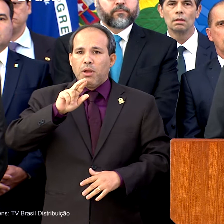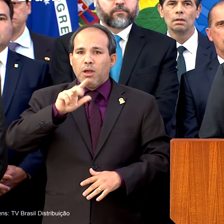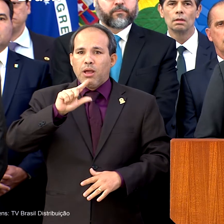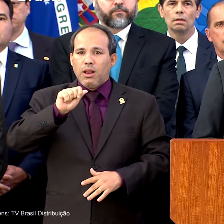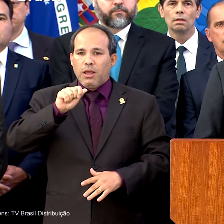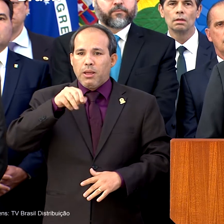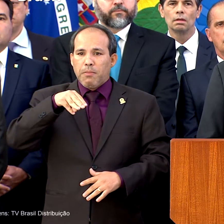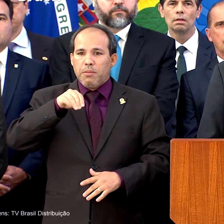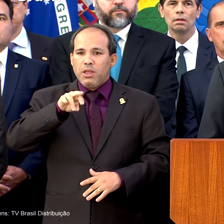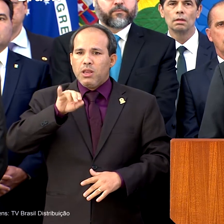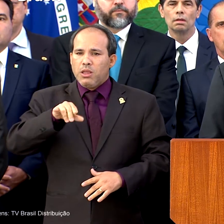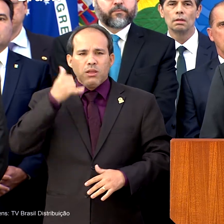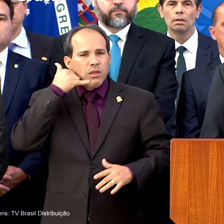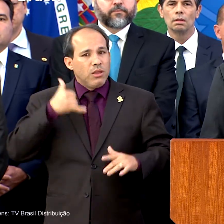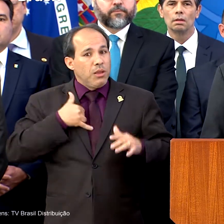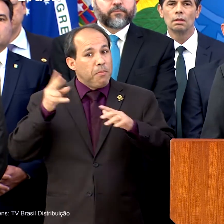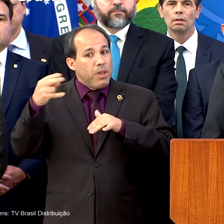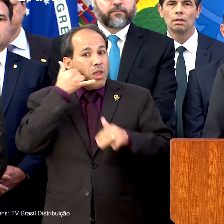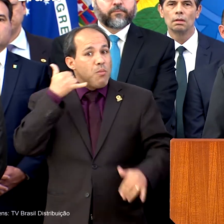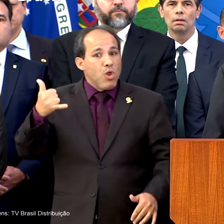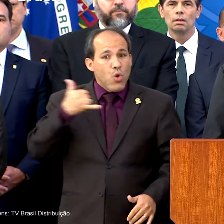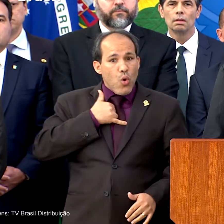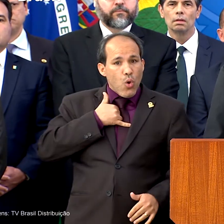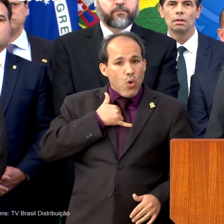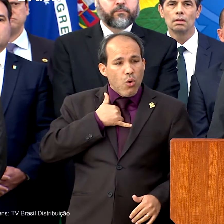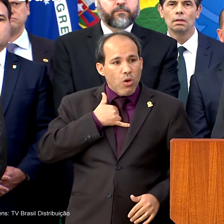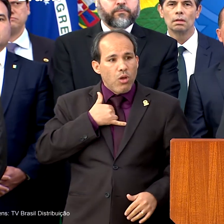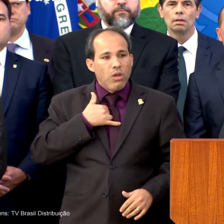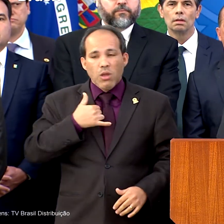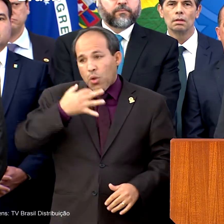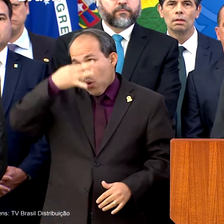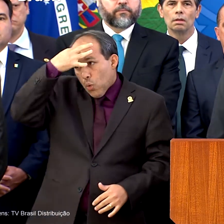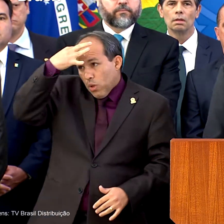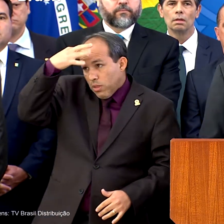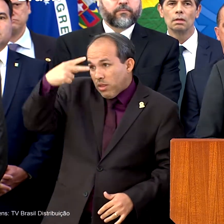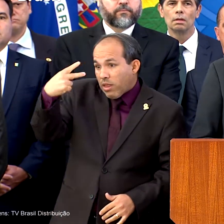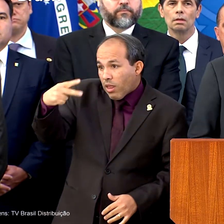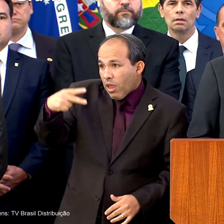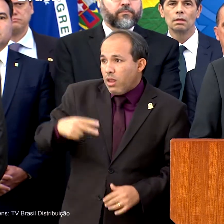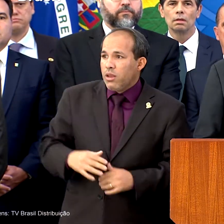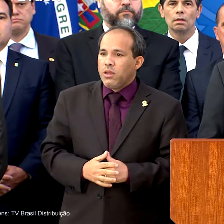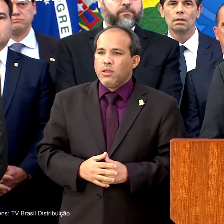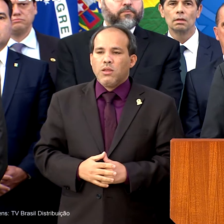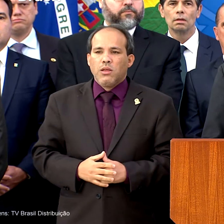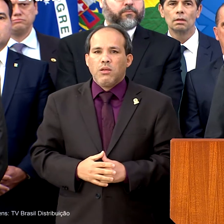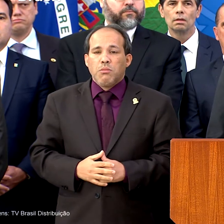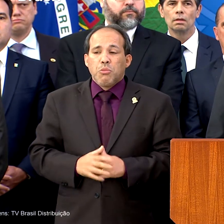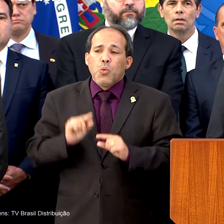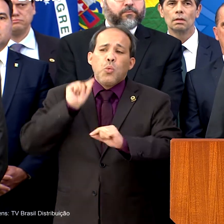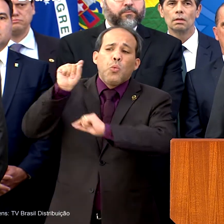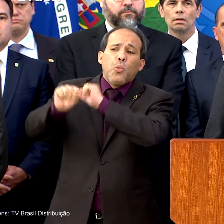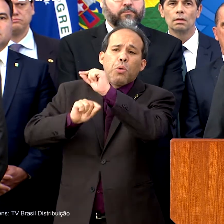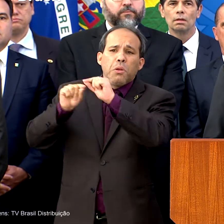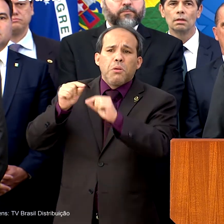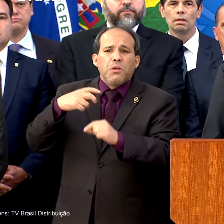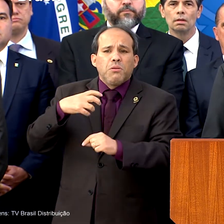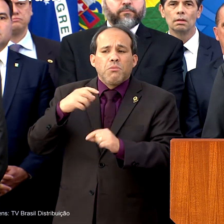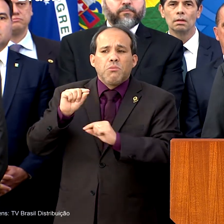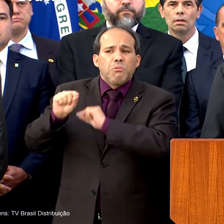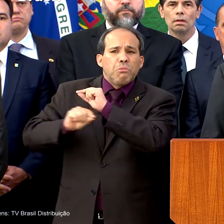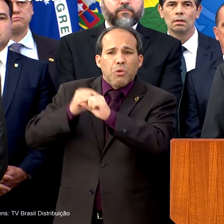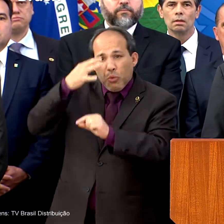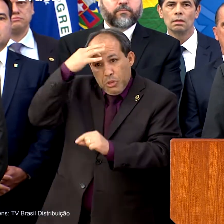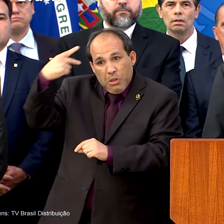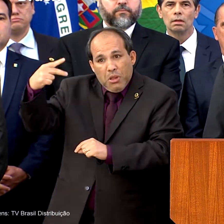telefonema dele e onde obviamente a sua consciência e tocou oi